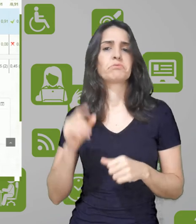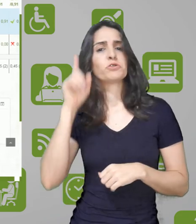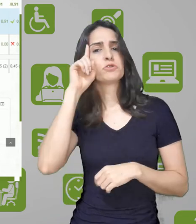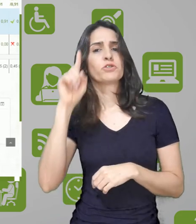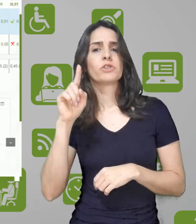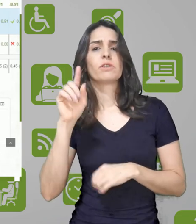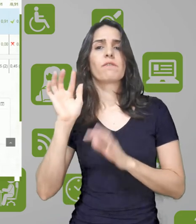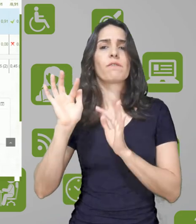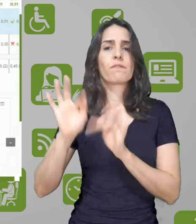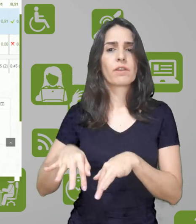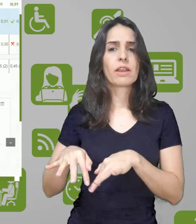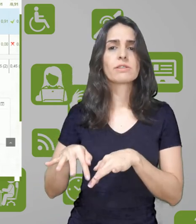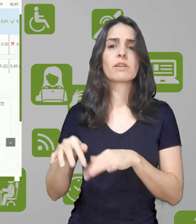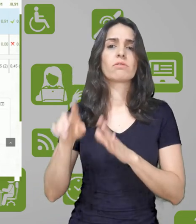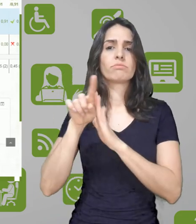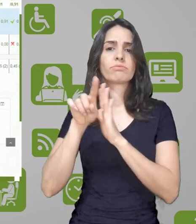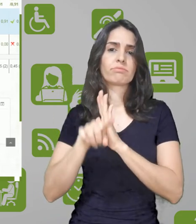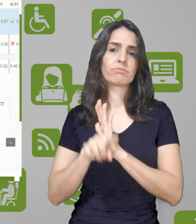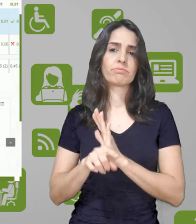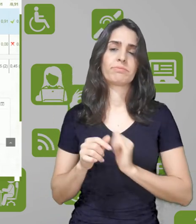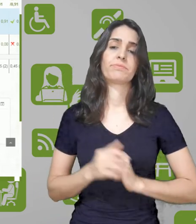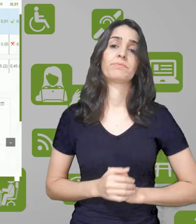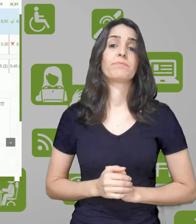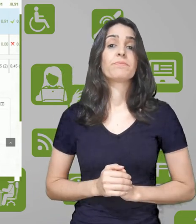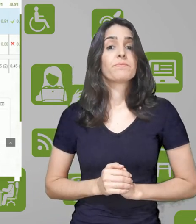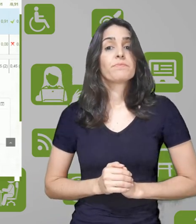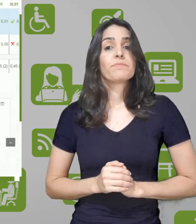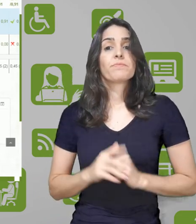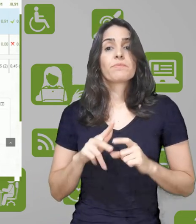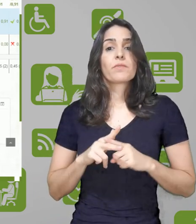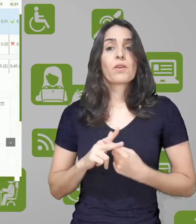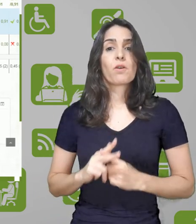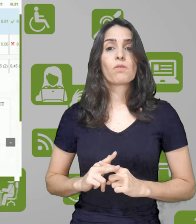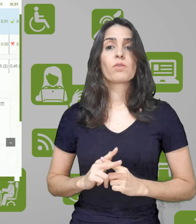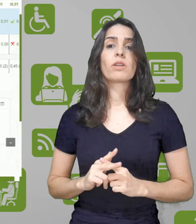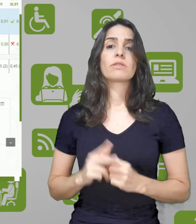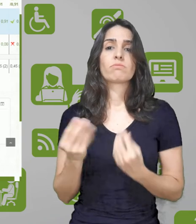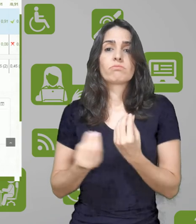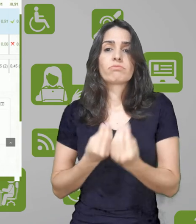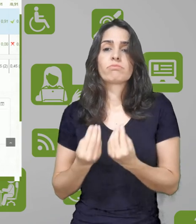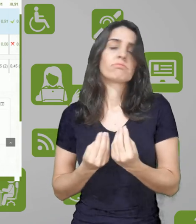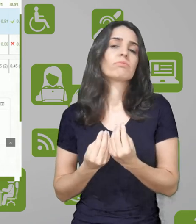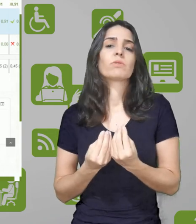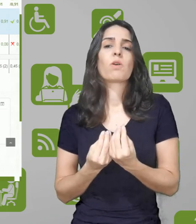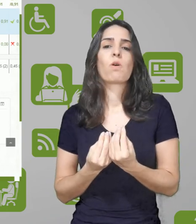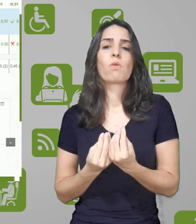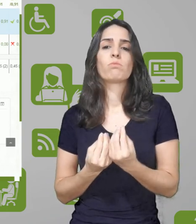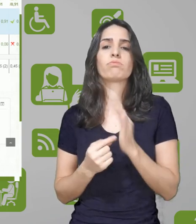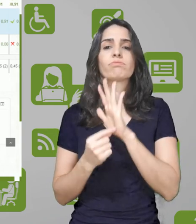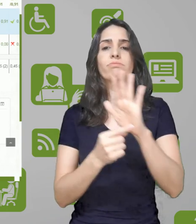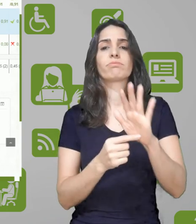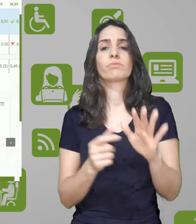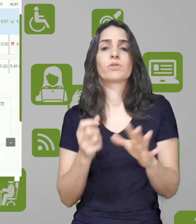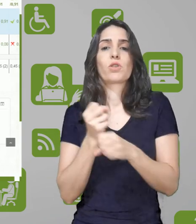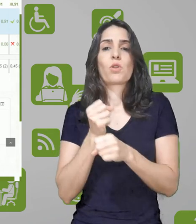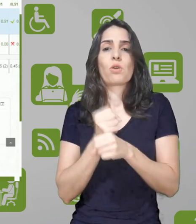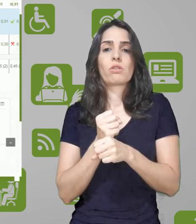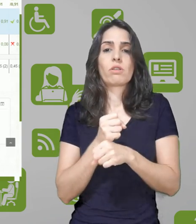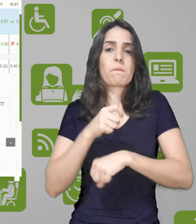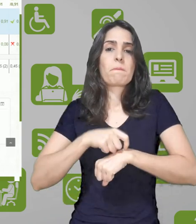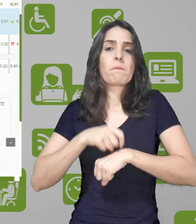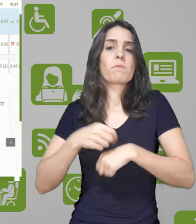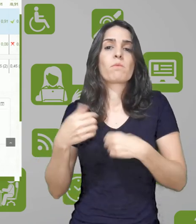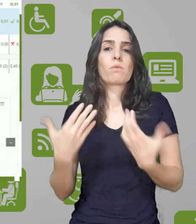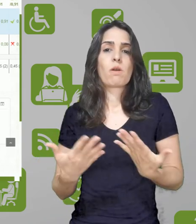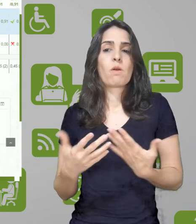questionário e tudo mais então e a configuração de curva nota vai aparecer para o aluno Em que momento ela